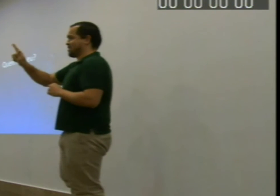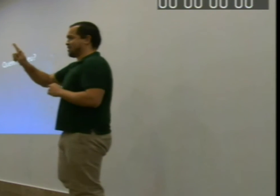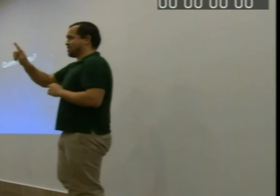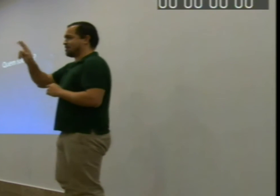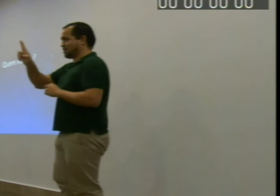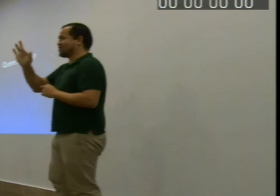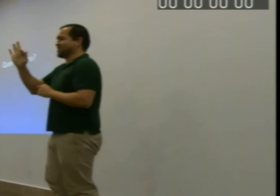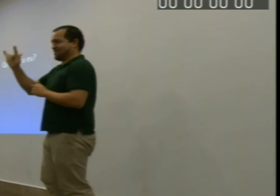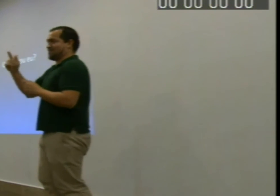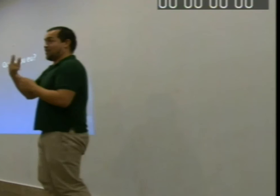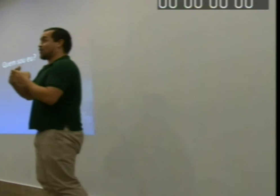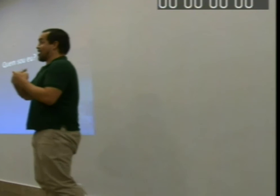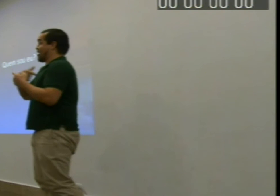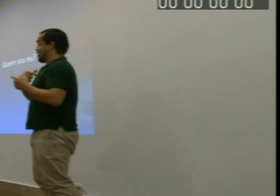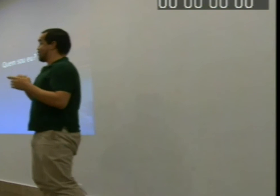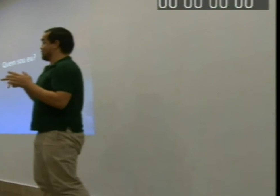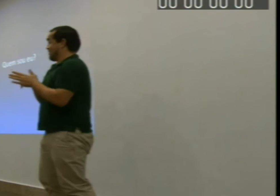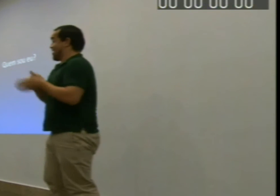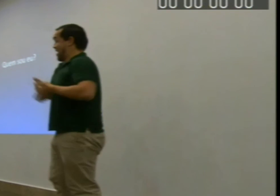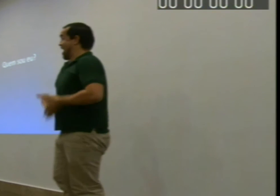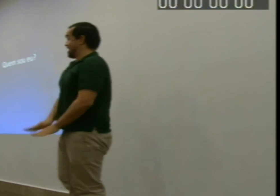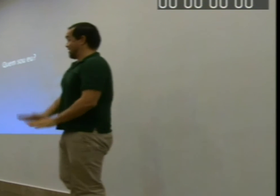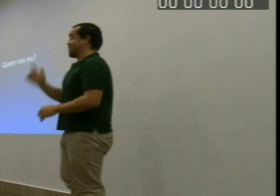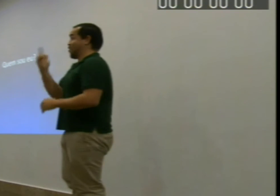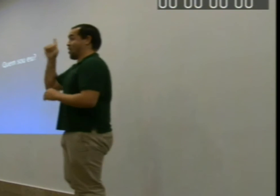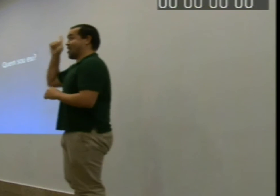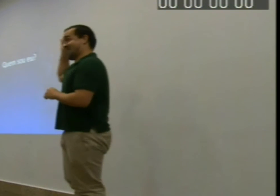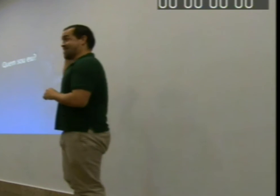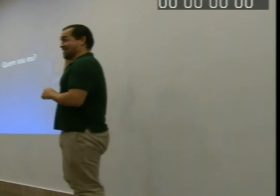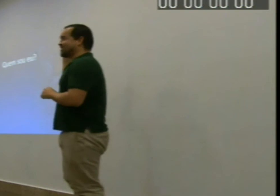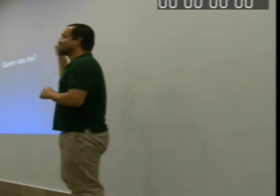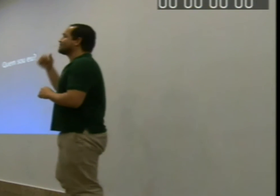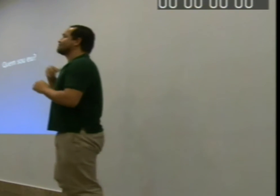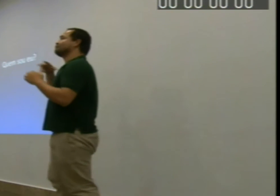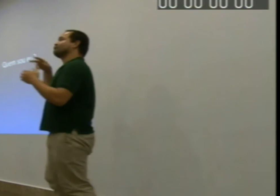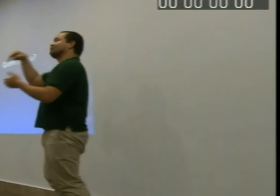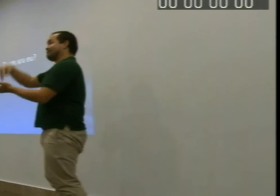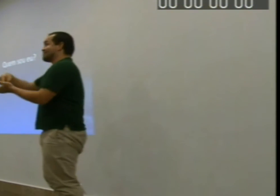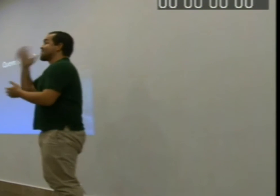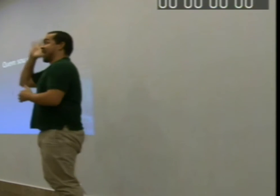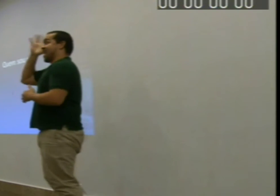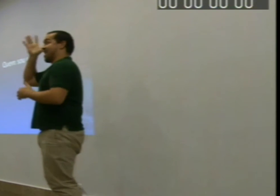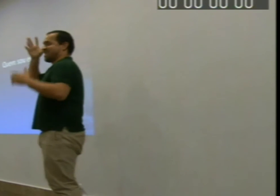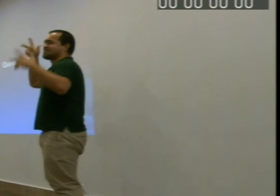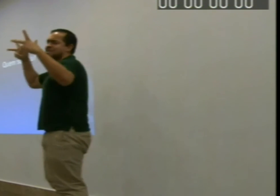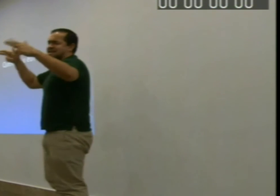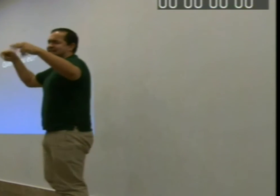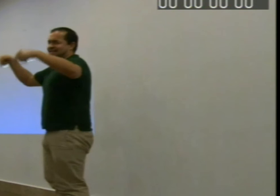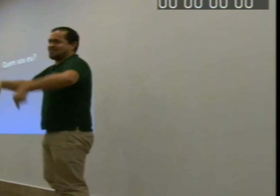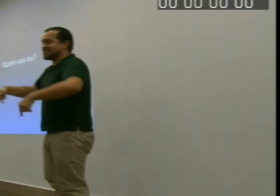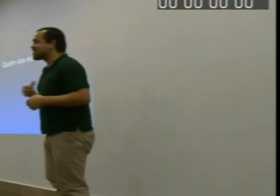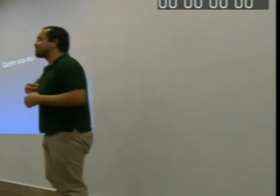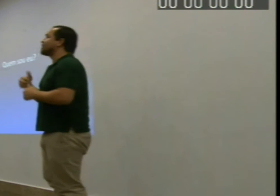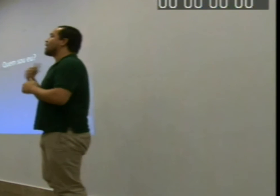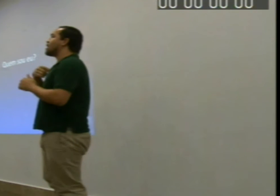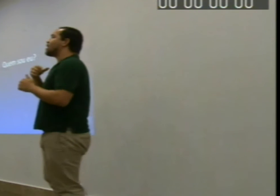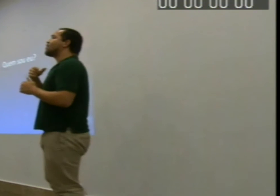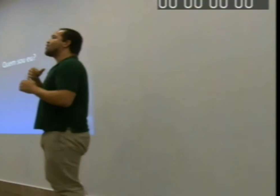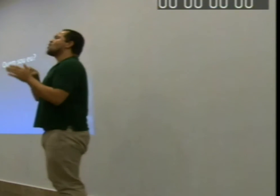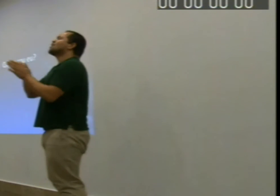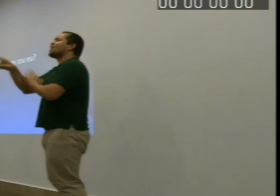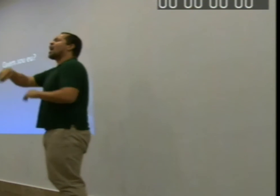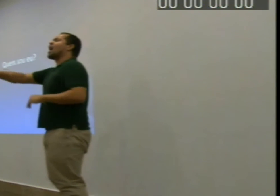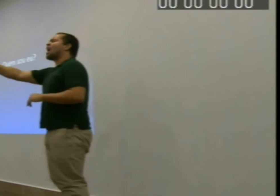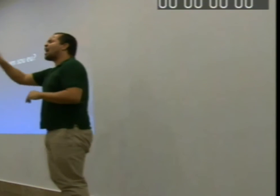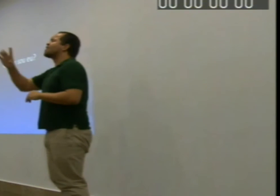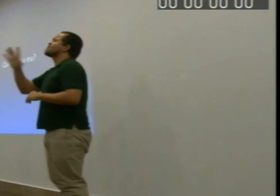UFG na UFG porque eu nasci lá em Goiânia né então eu fui palestrar igual aqui eu vim